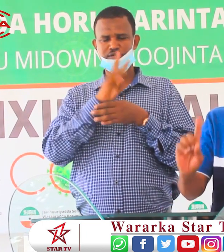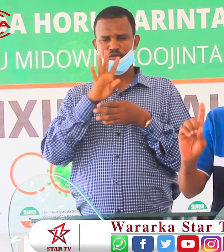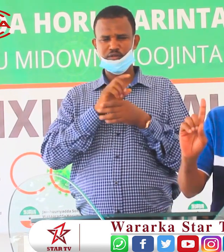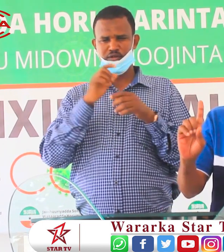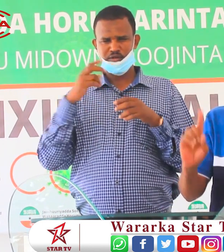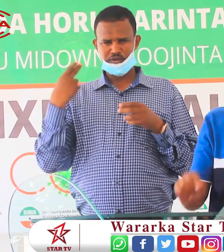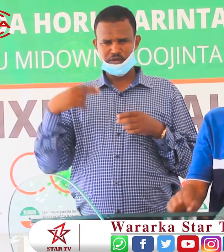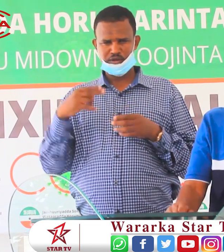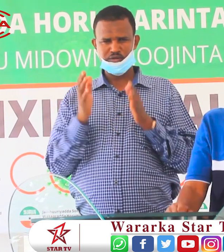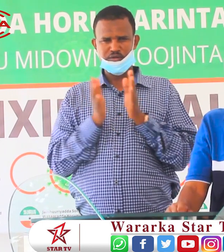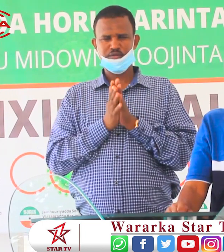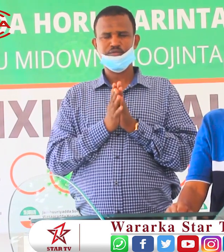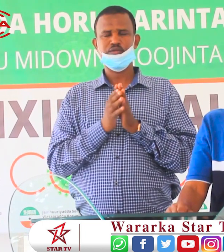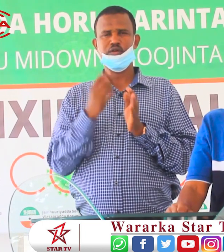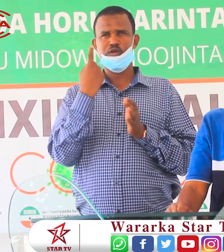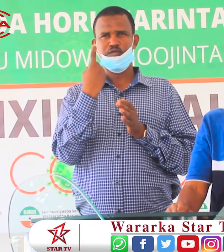qofna waa Berbera